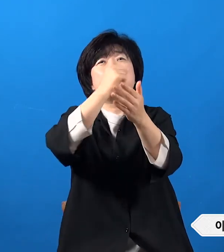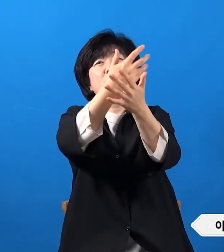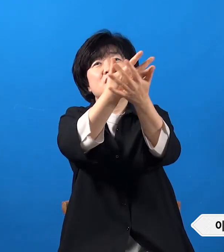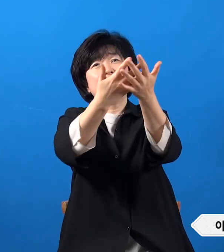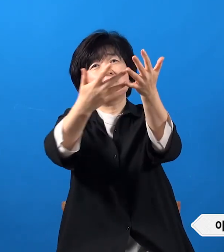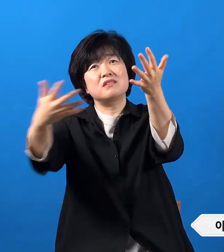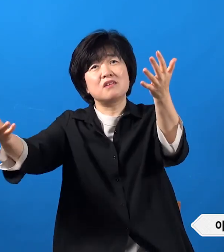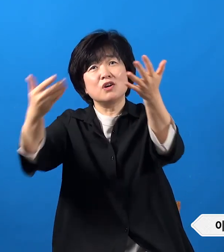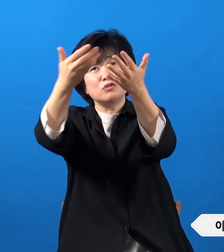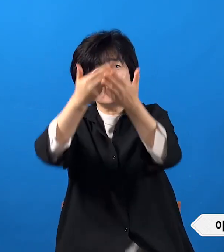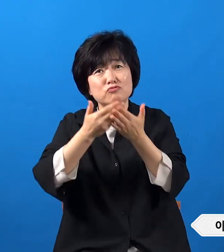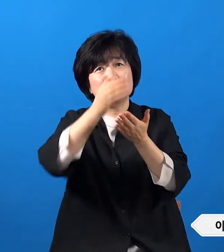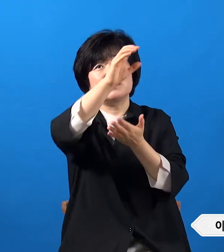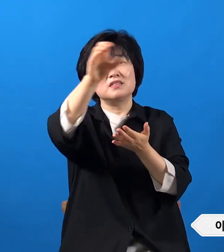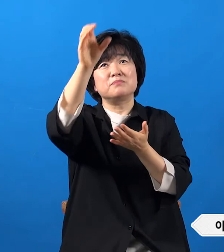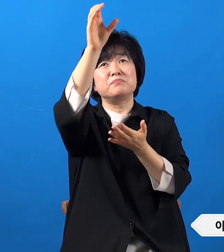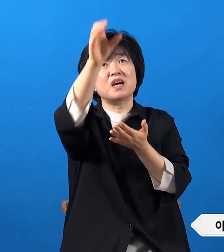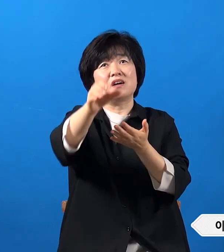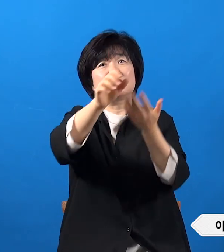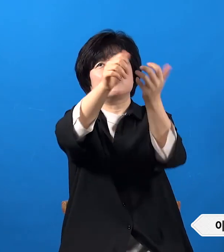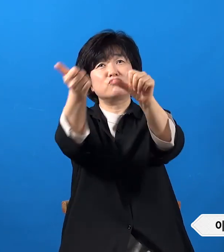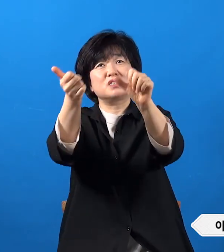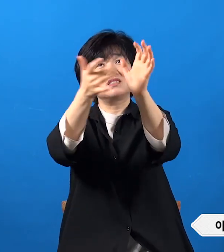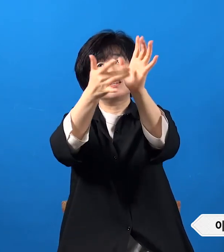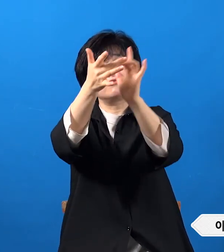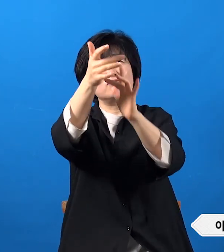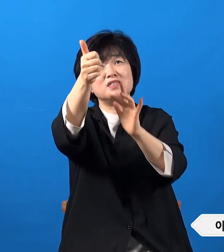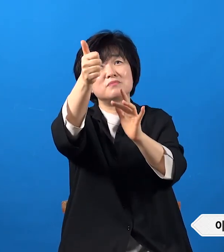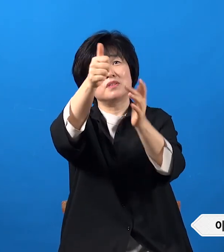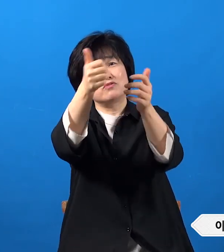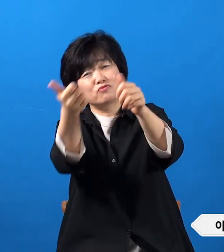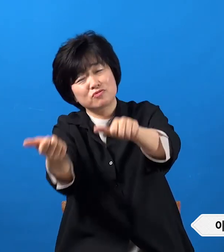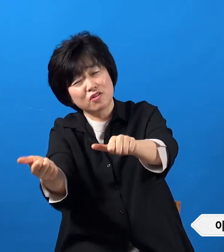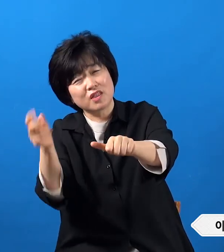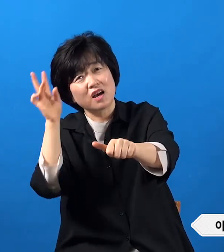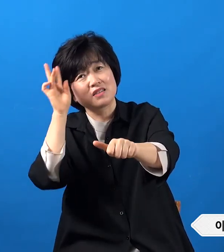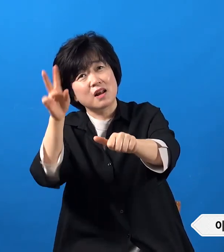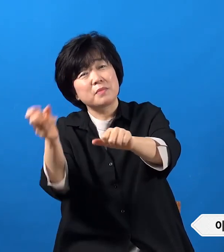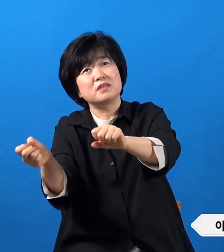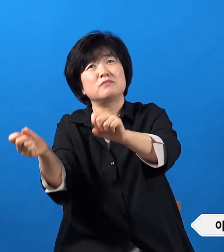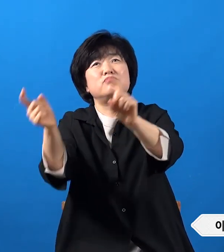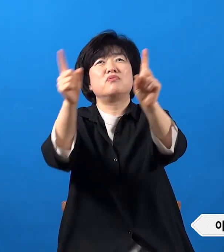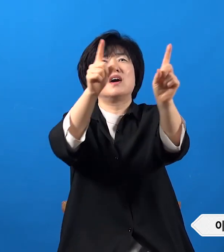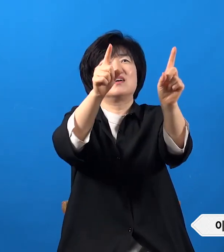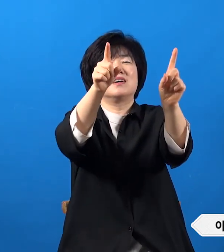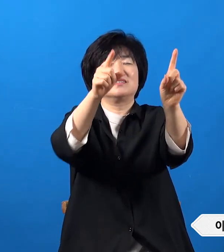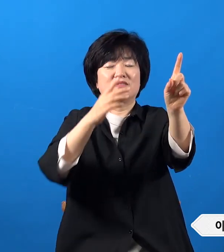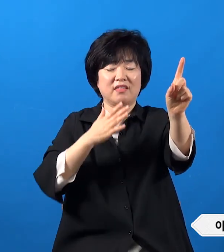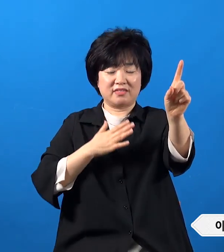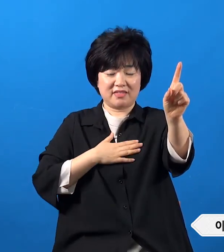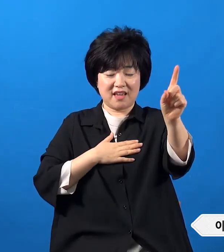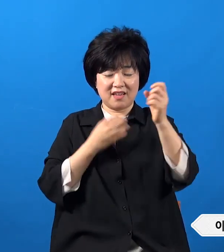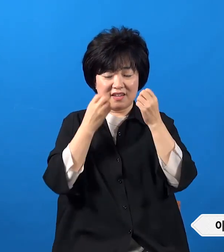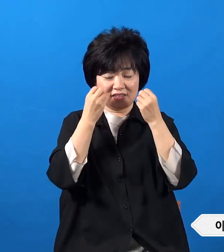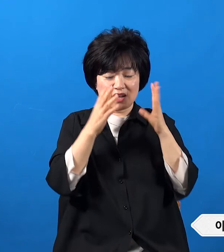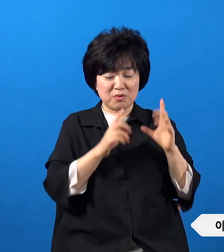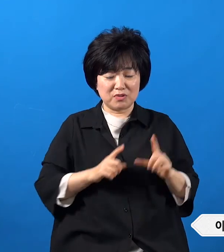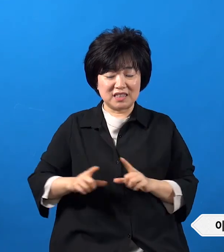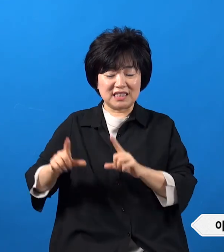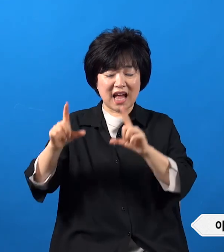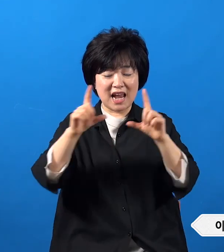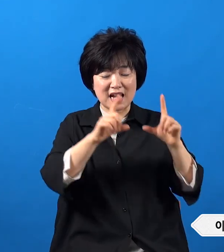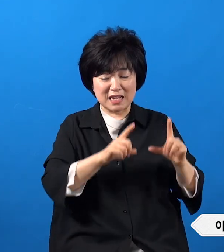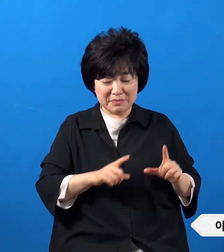위해서 장사한 지 사흘 만에 부활하셨다면, 그리고 나의 새로운 삶의 인도를 위해서 부활하고 승천하신